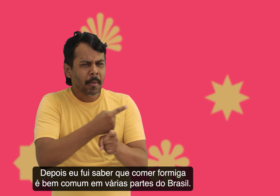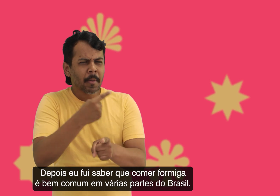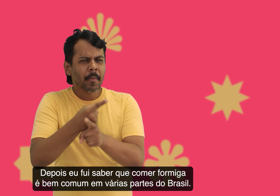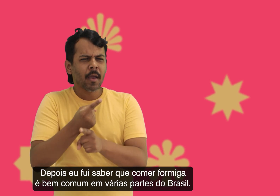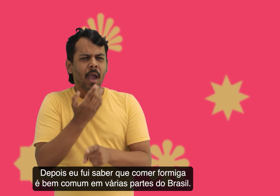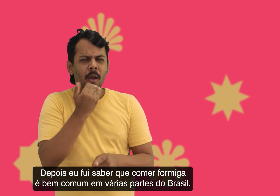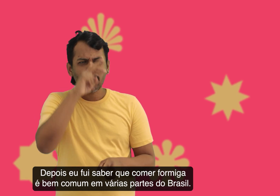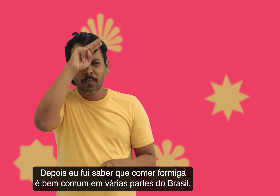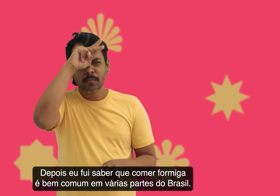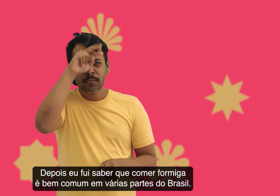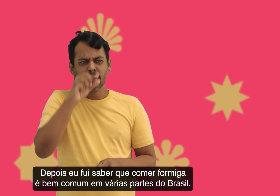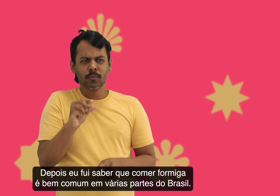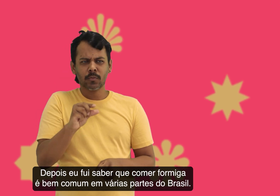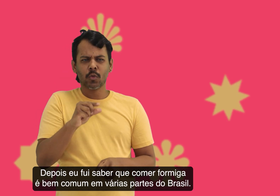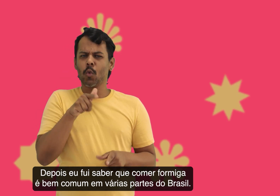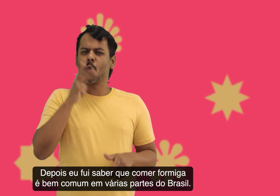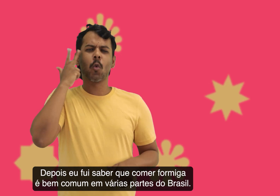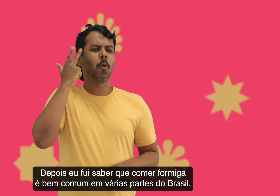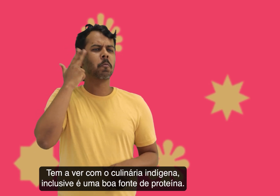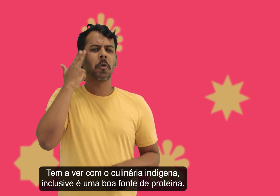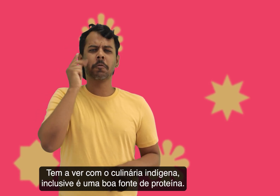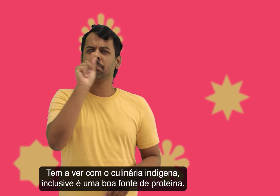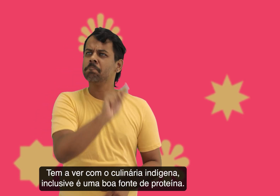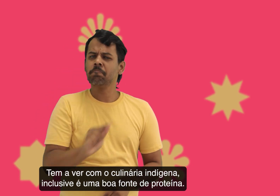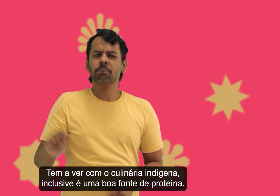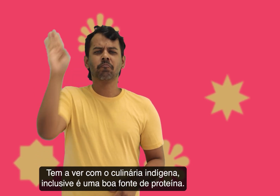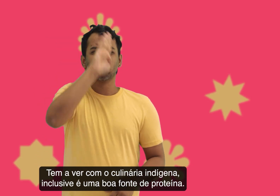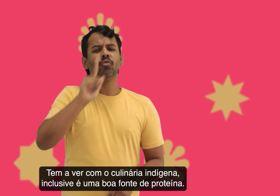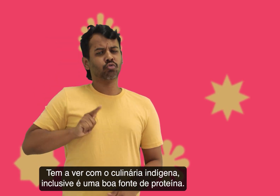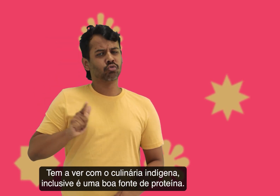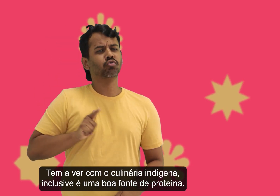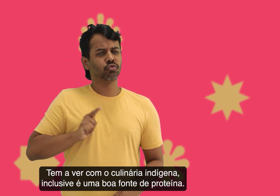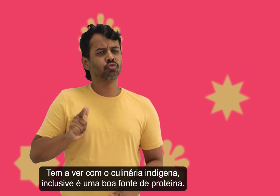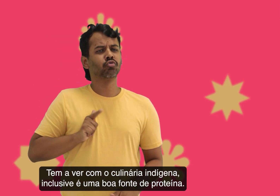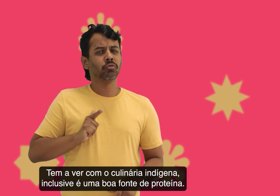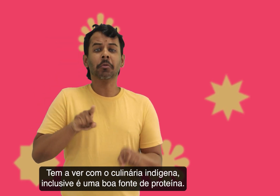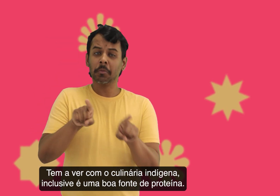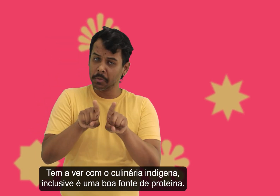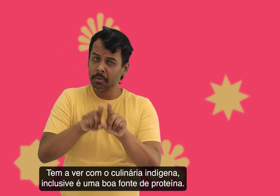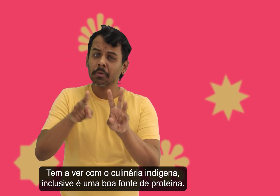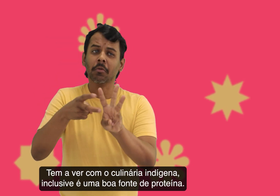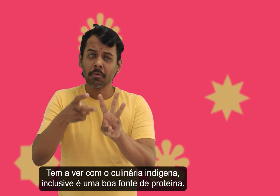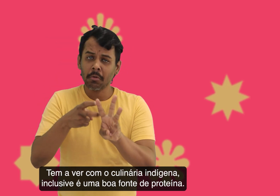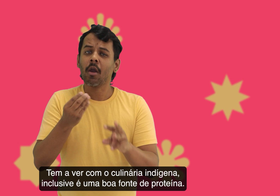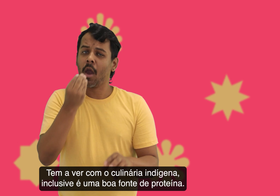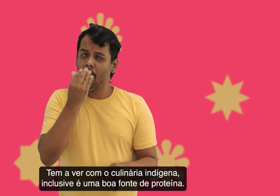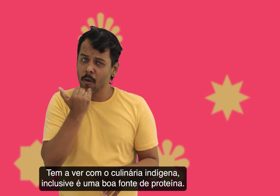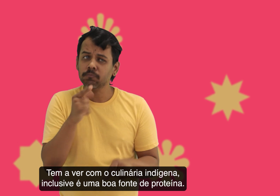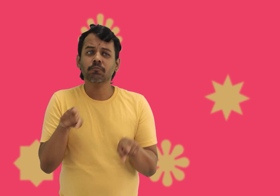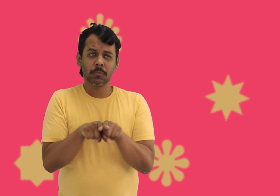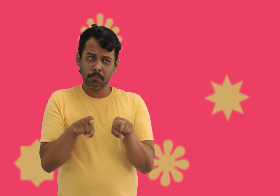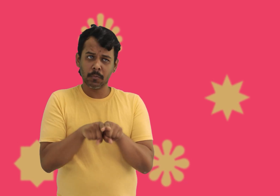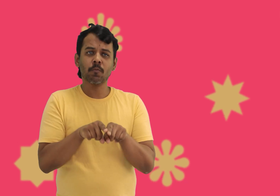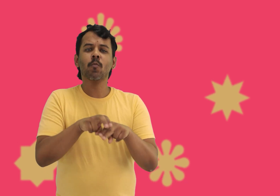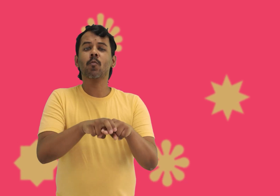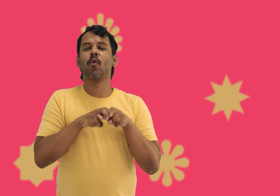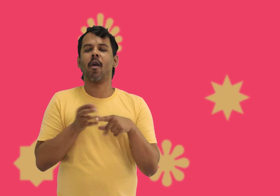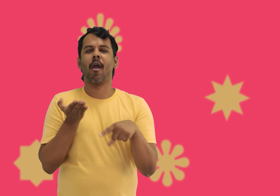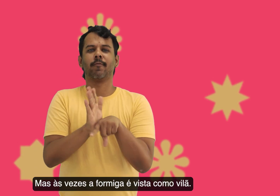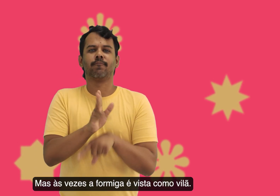comer formiga é bem comum em várias partes do Brasil, tem a ver com culinária indígena. Inclusive é uma boa fonte de proteína.